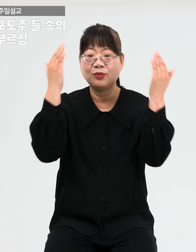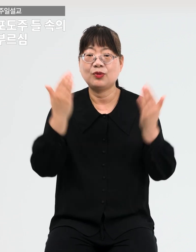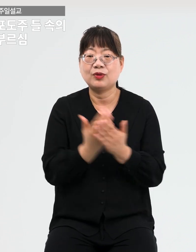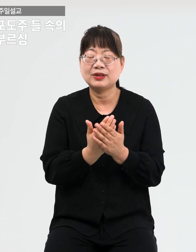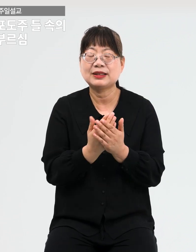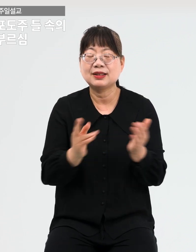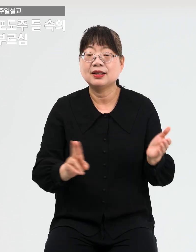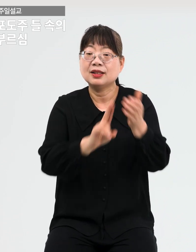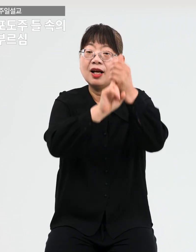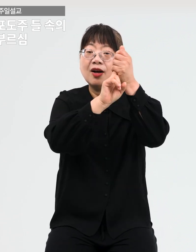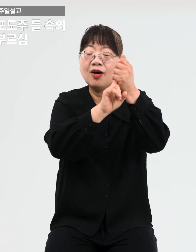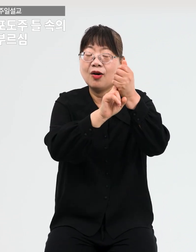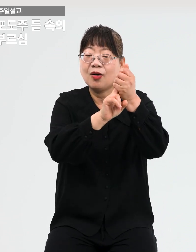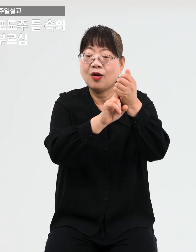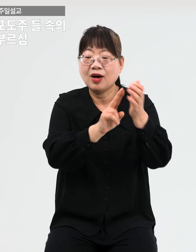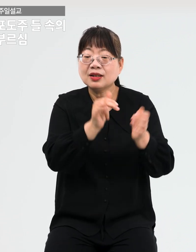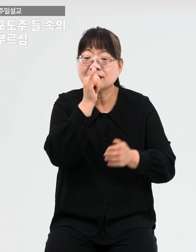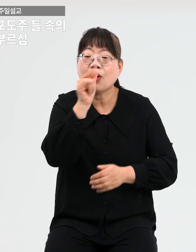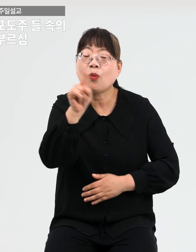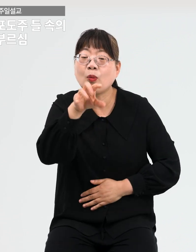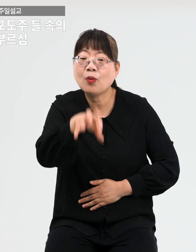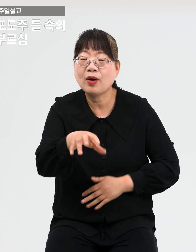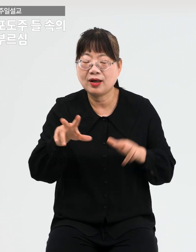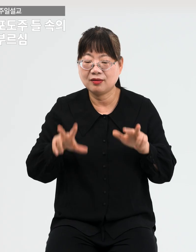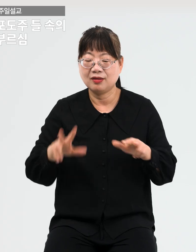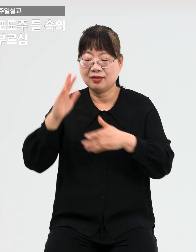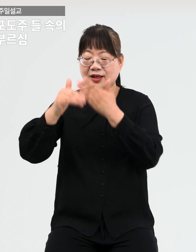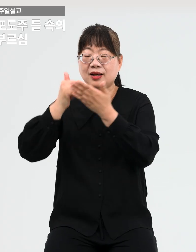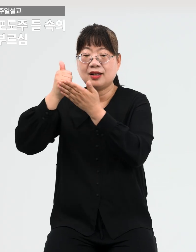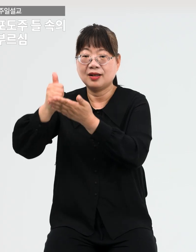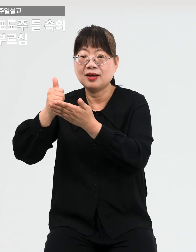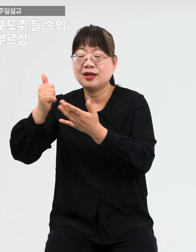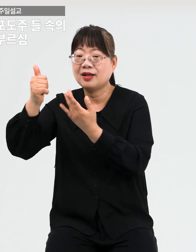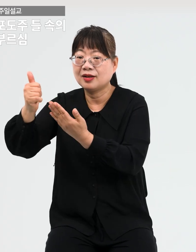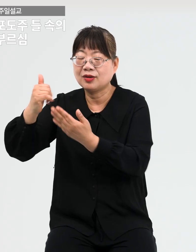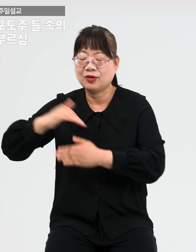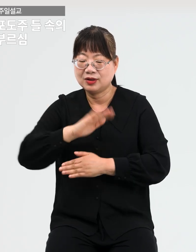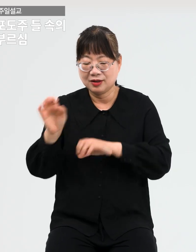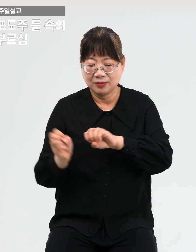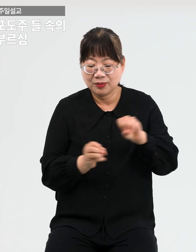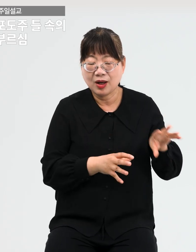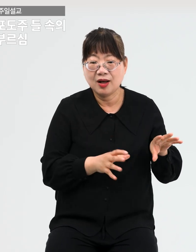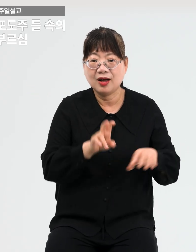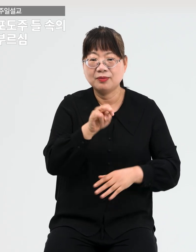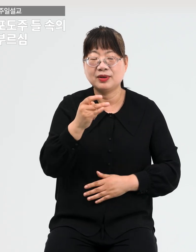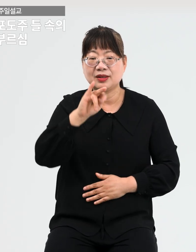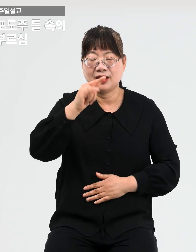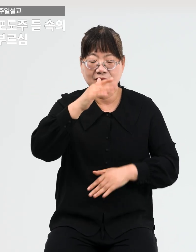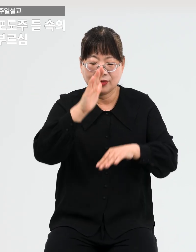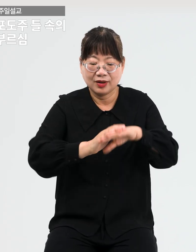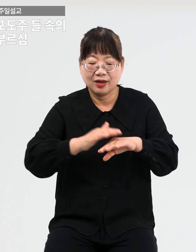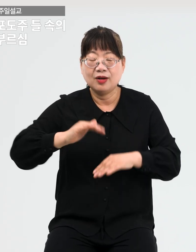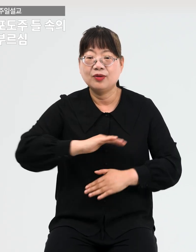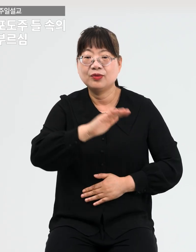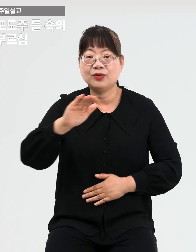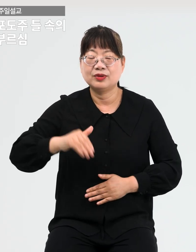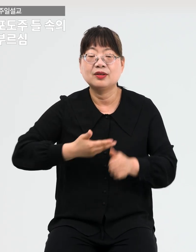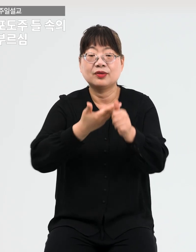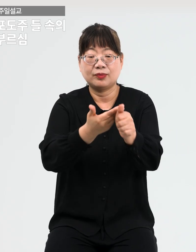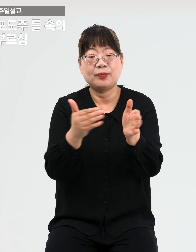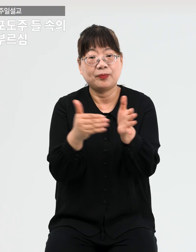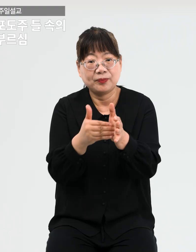모든 이적이 어디 있나이까. 이제 여호와께서 우리를 버리사 미디안의 손에 우리를